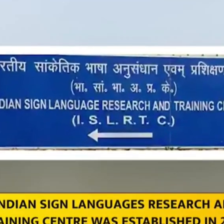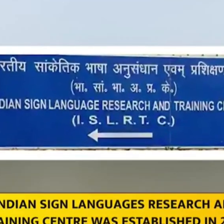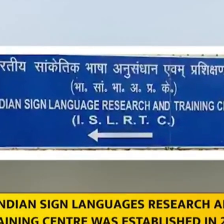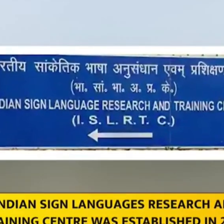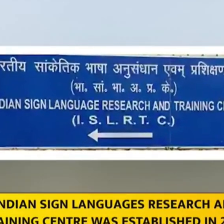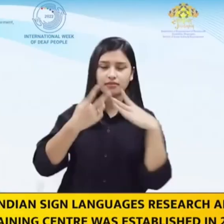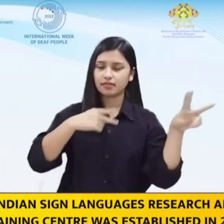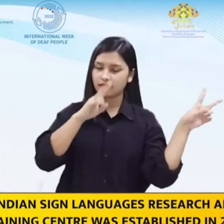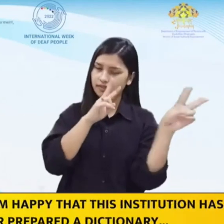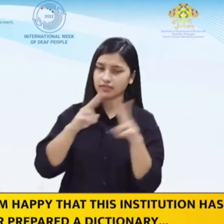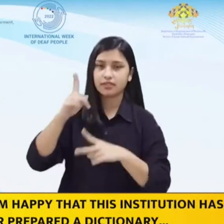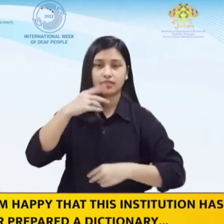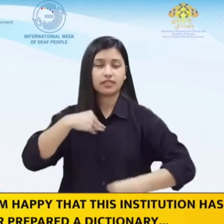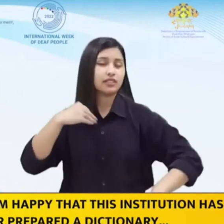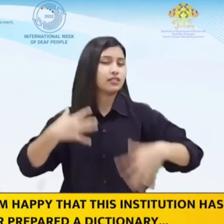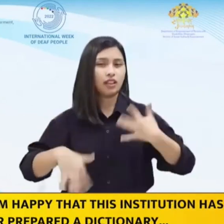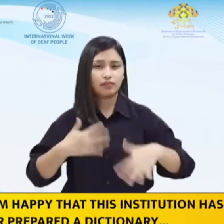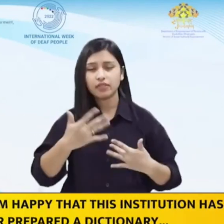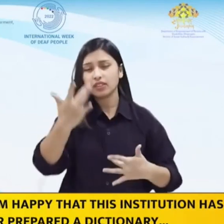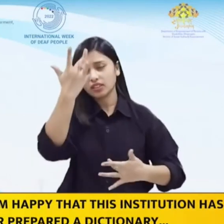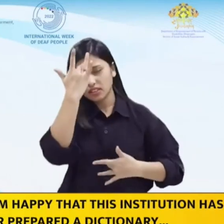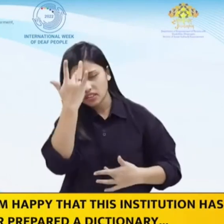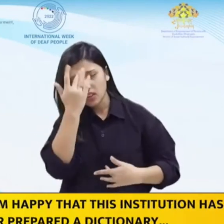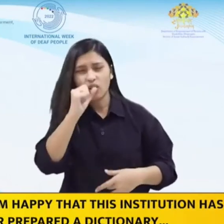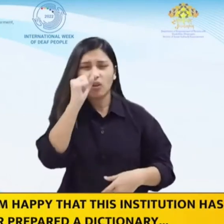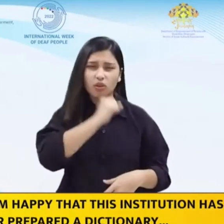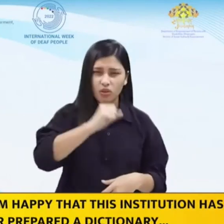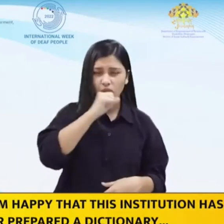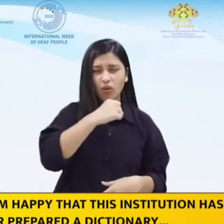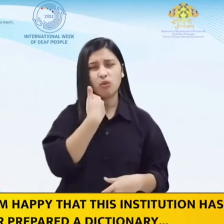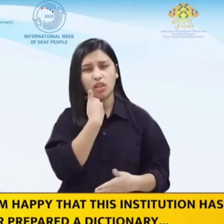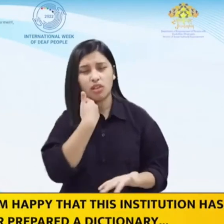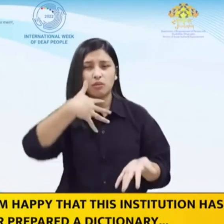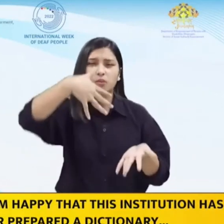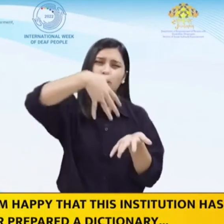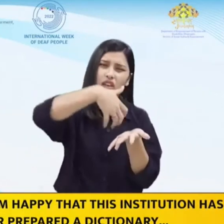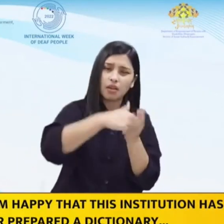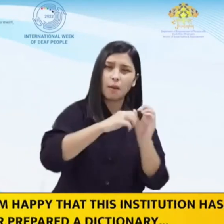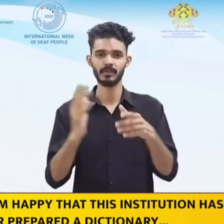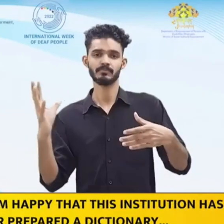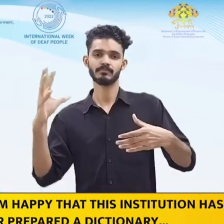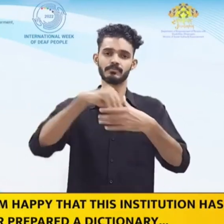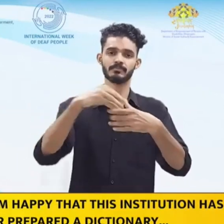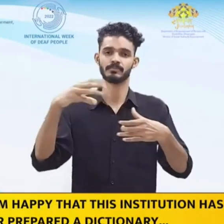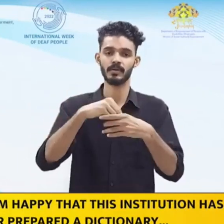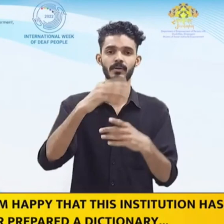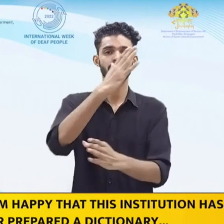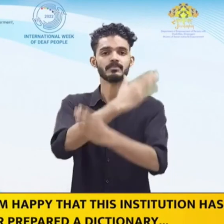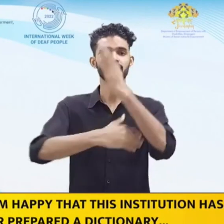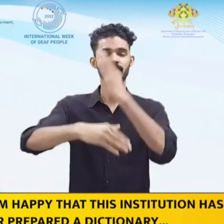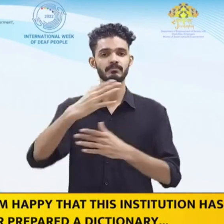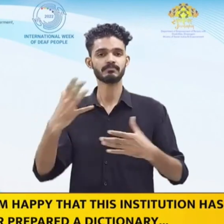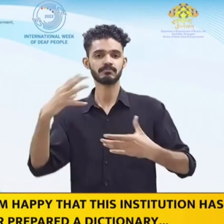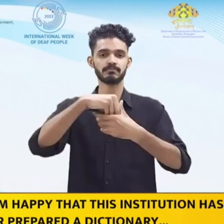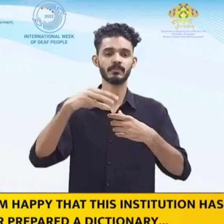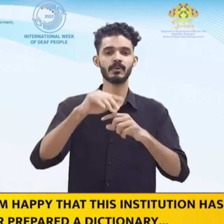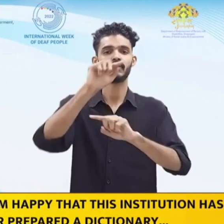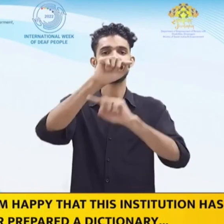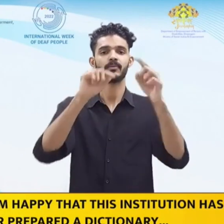थी। मुझे खुशी है कि ये सांस्थान अब तक 10,000 वर्ड्स और